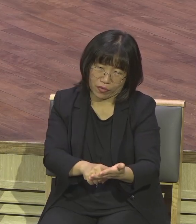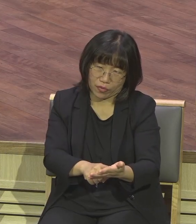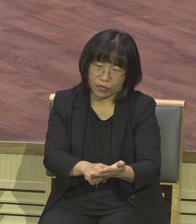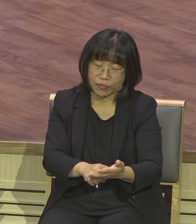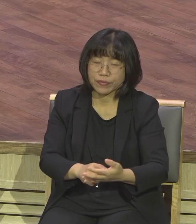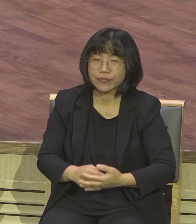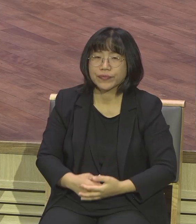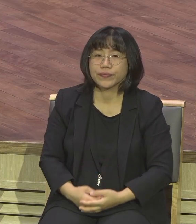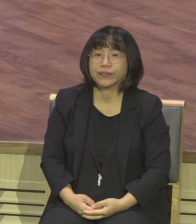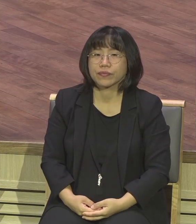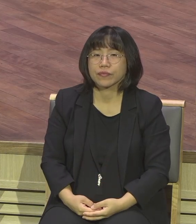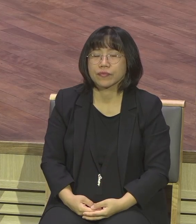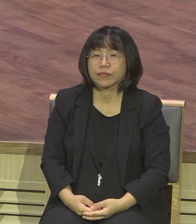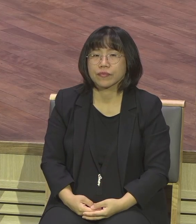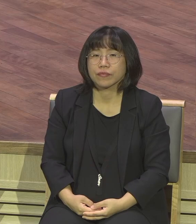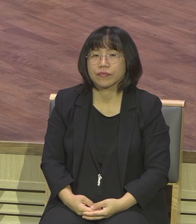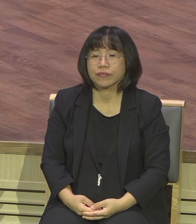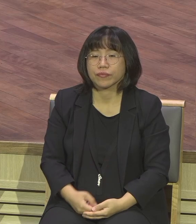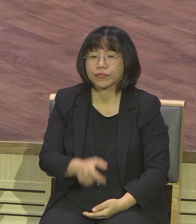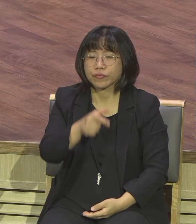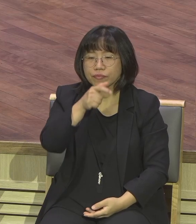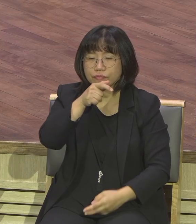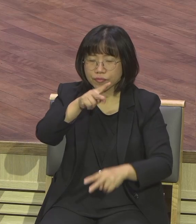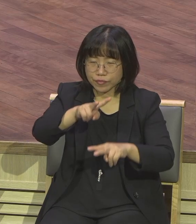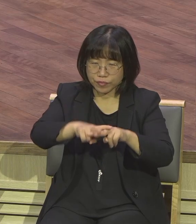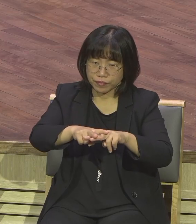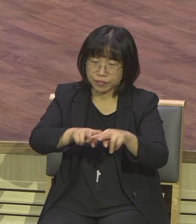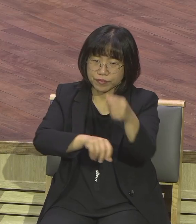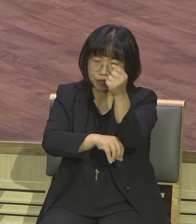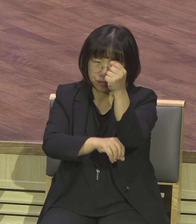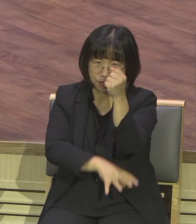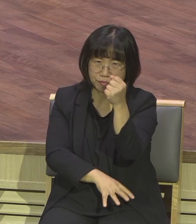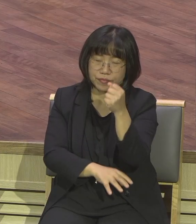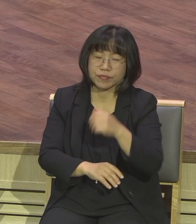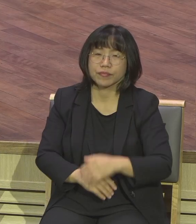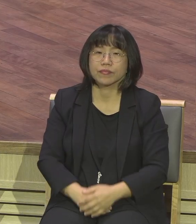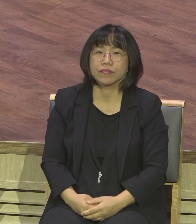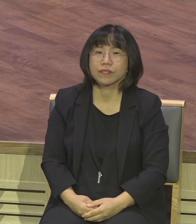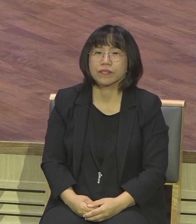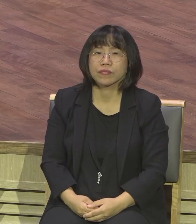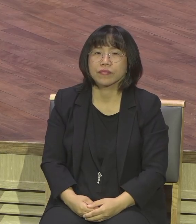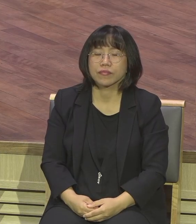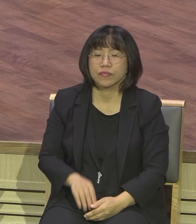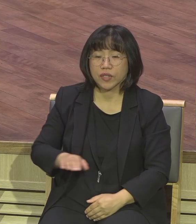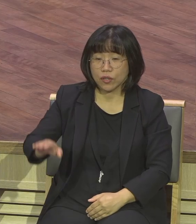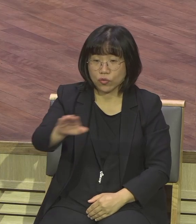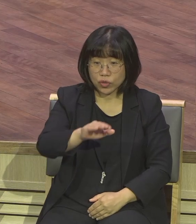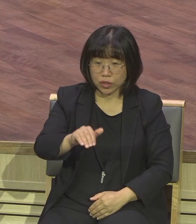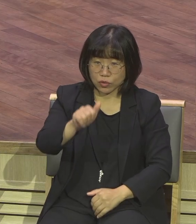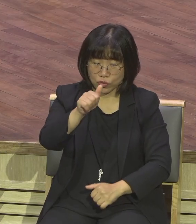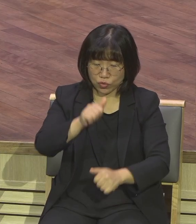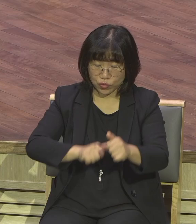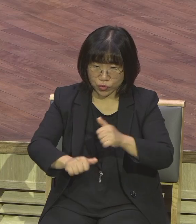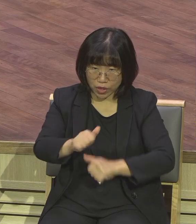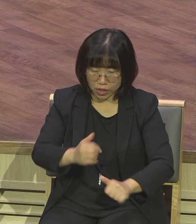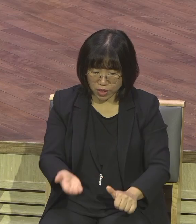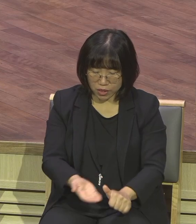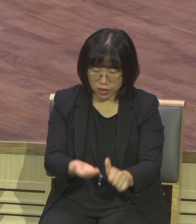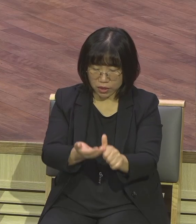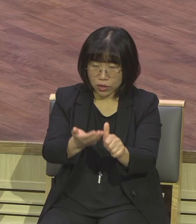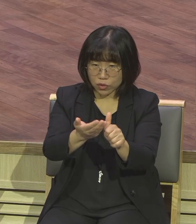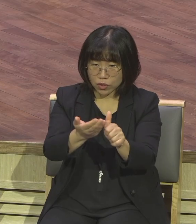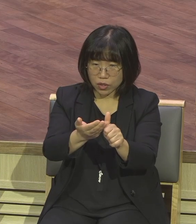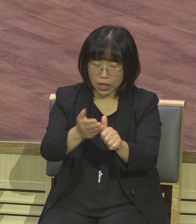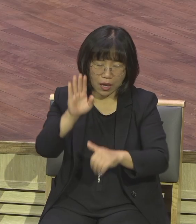우물을 팠는데 샘의 근원. 자, 우리가 후대를 키우는데 이 받을 응답, 후대들이